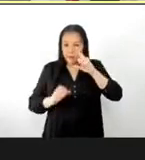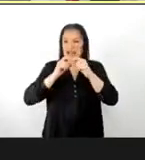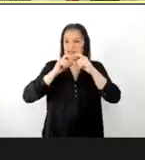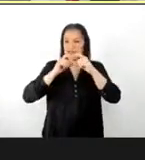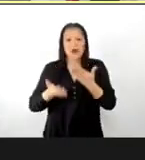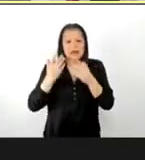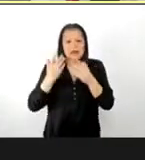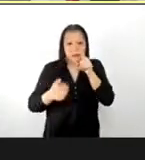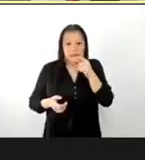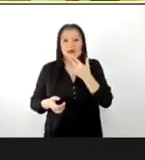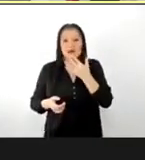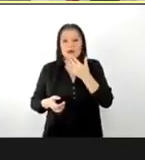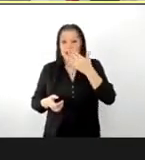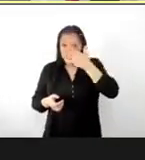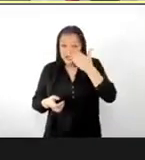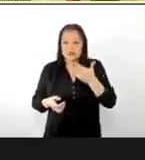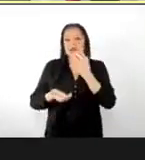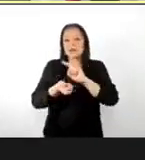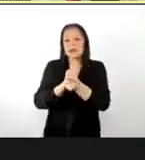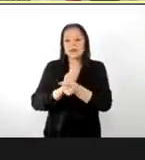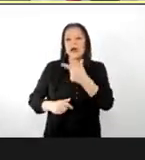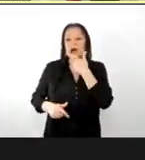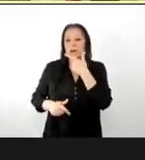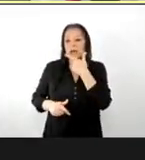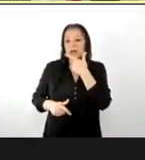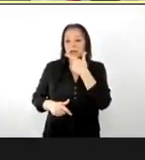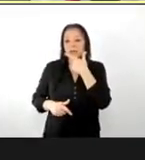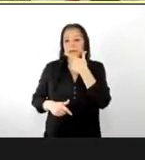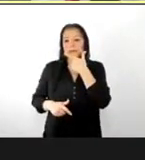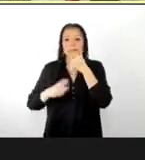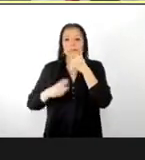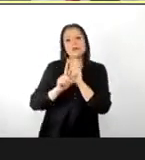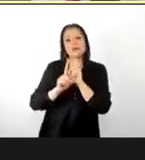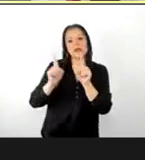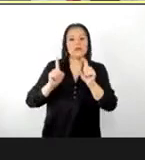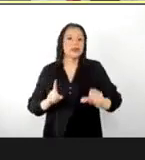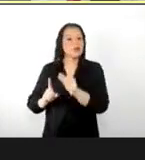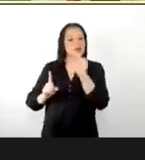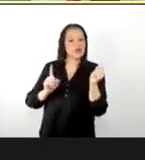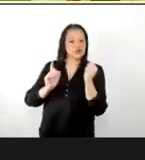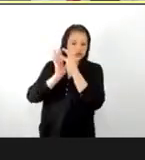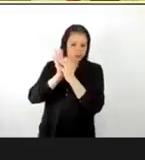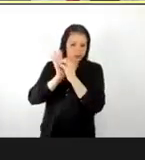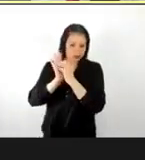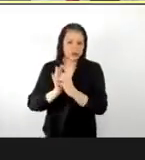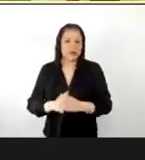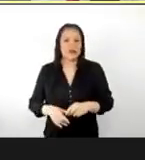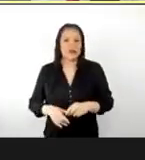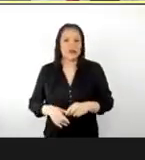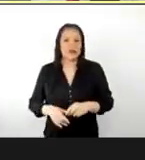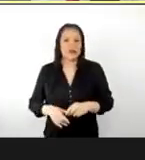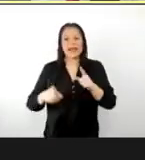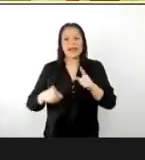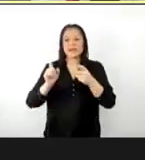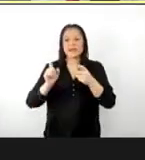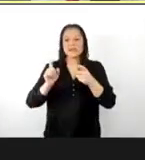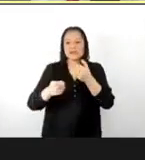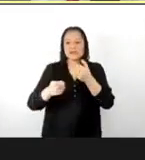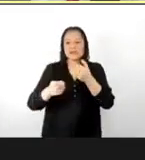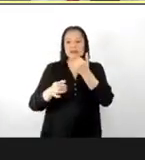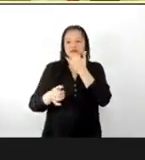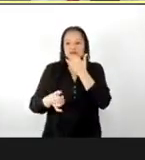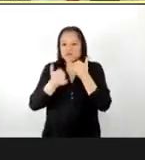acá, sino sea amarillo. Entonces va a ser amarillo. Ya es diferente a los otros. Esos errores que se